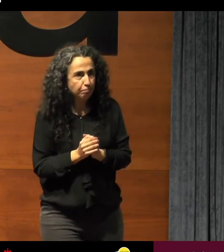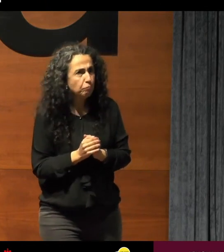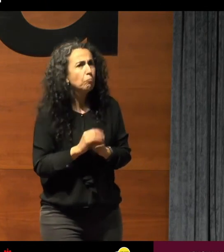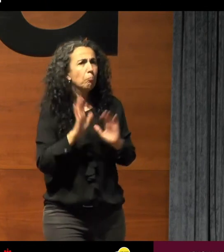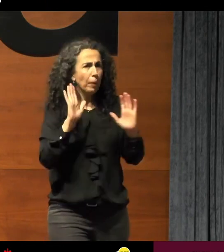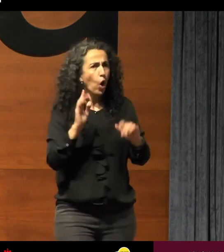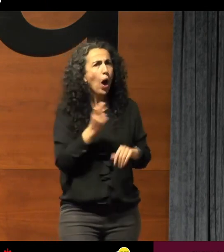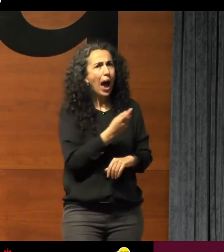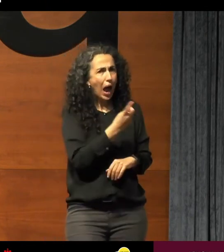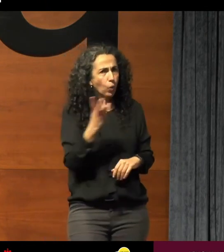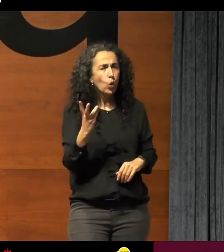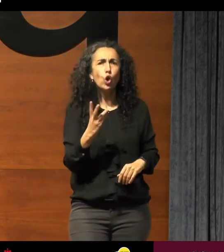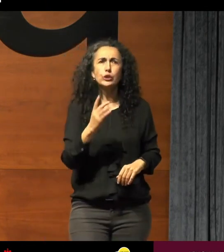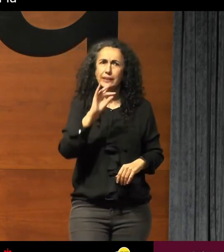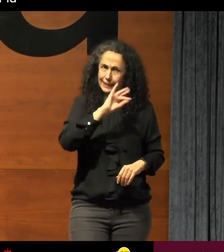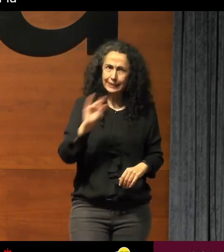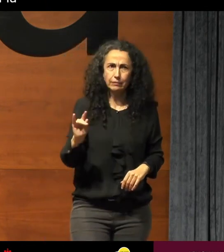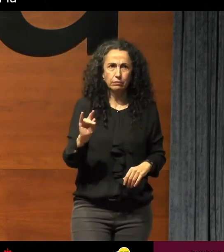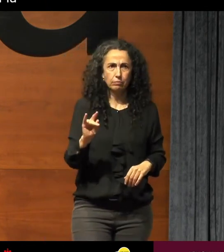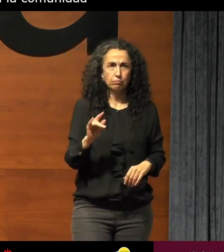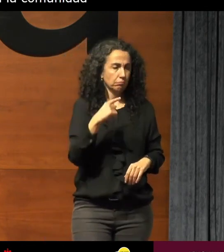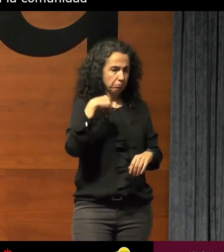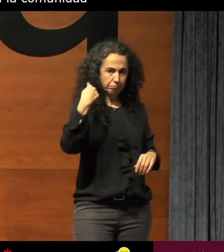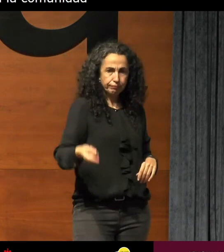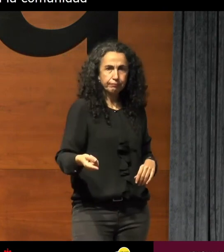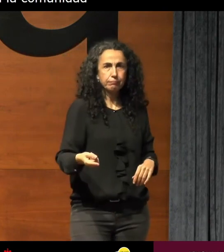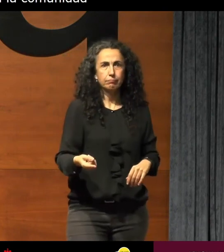no es todo lo deseable.